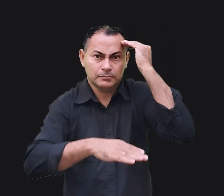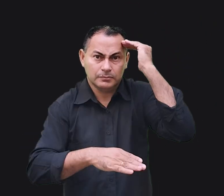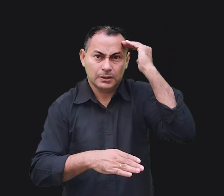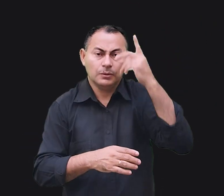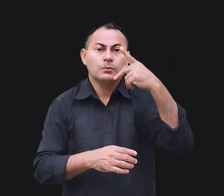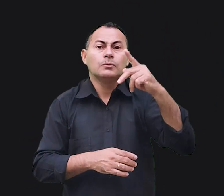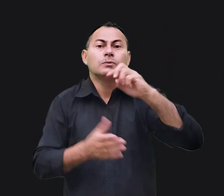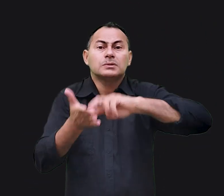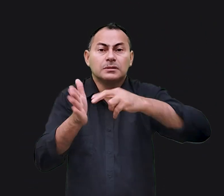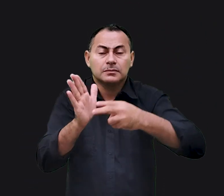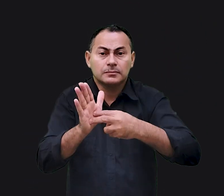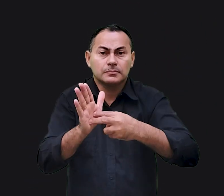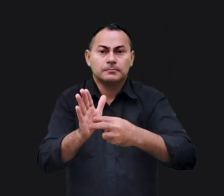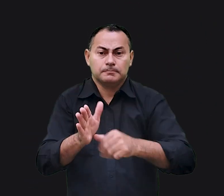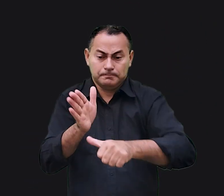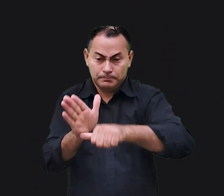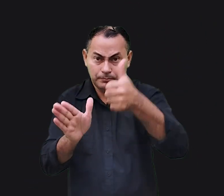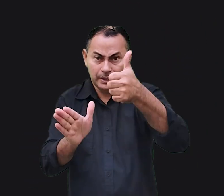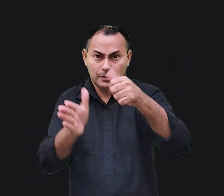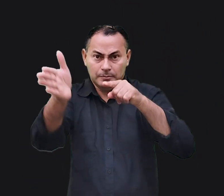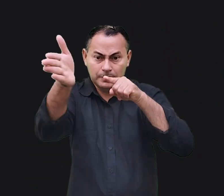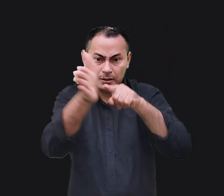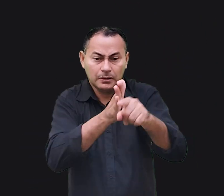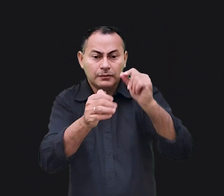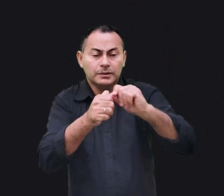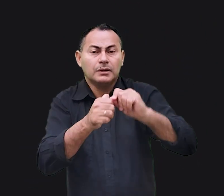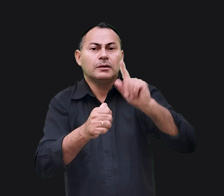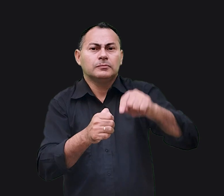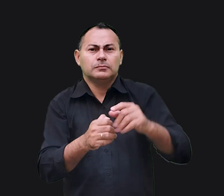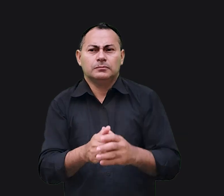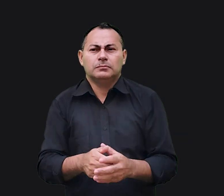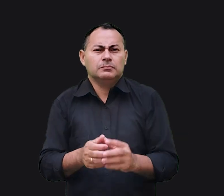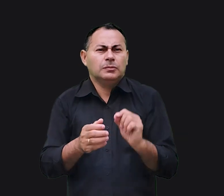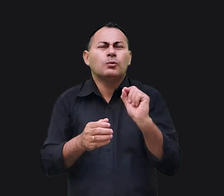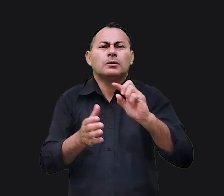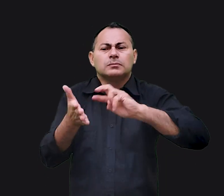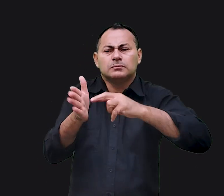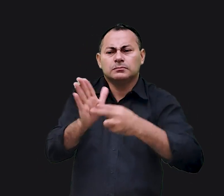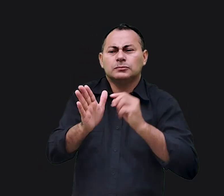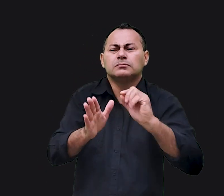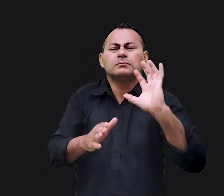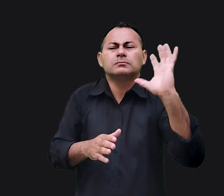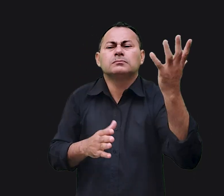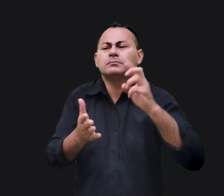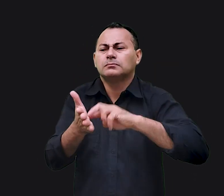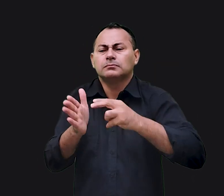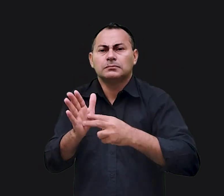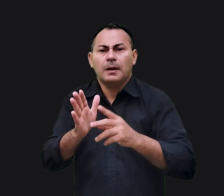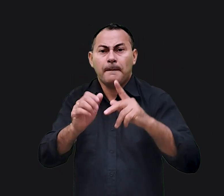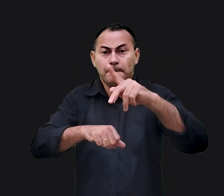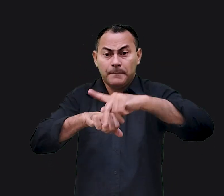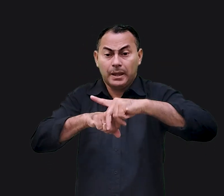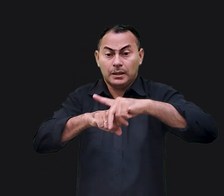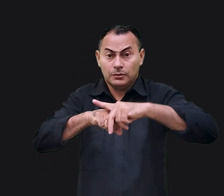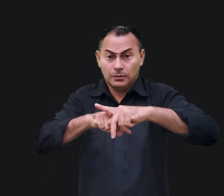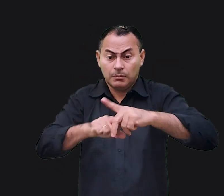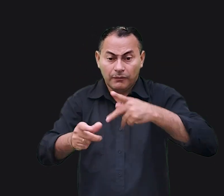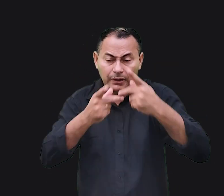o seu significado. A primeira pergunta que fizeram foi: que significa isso? Quando Pedro disse: